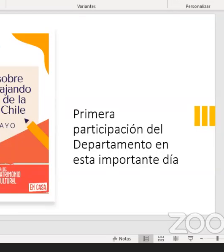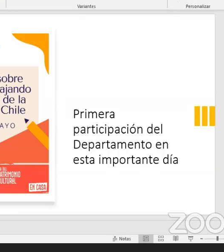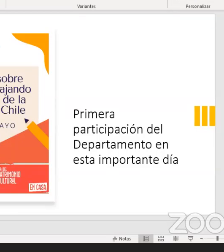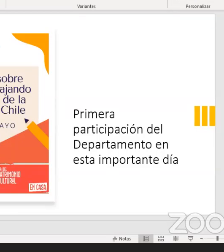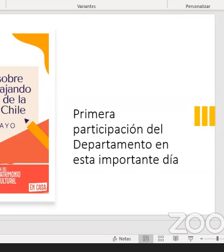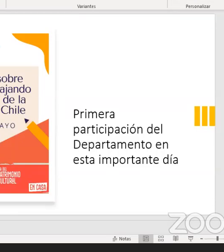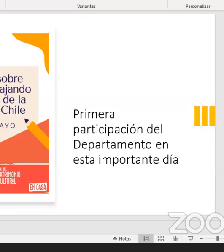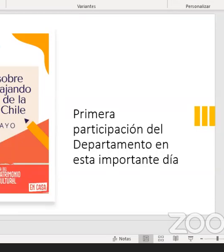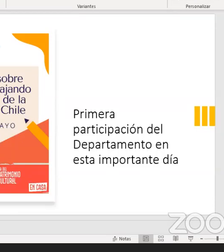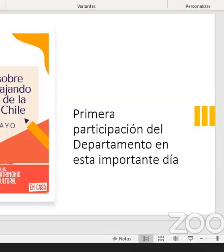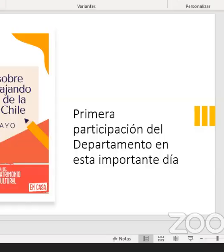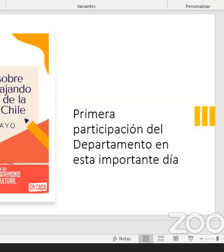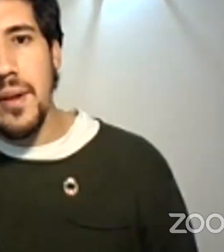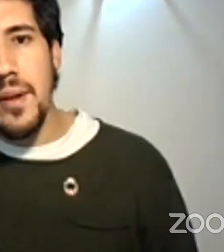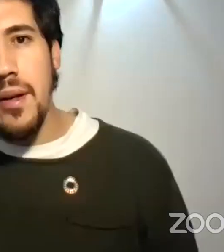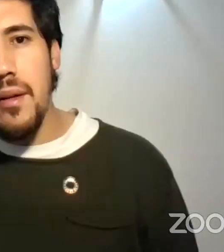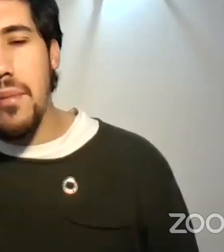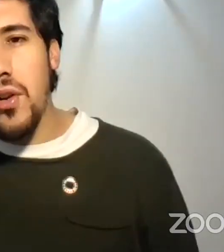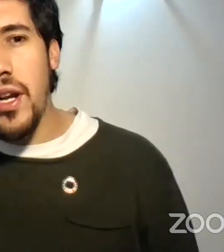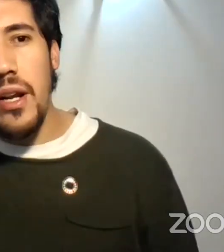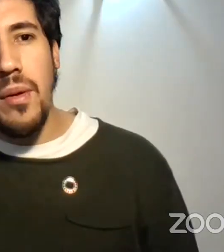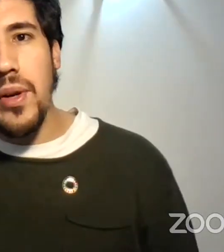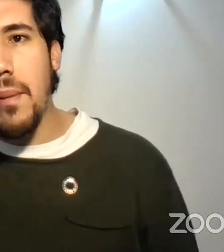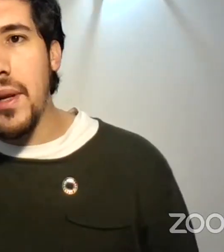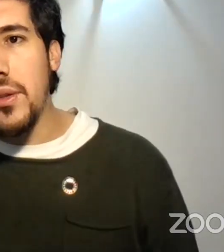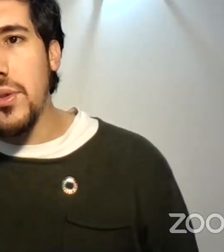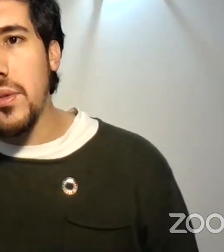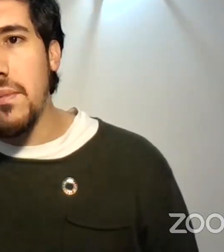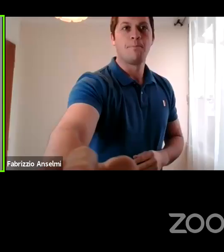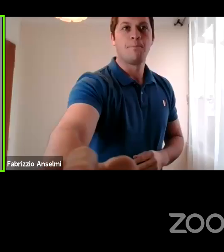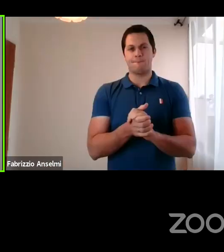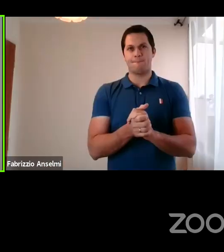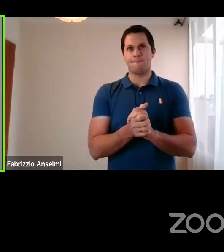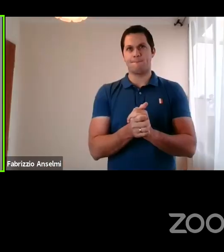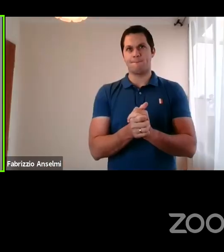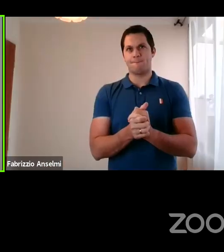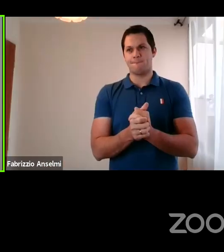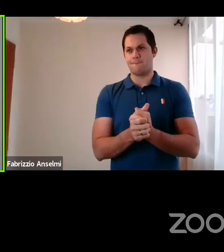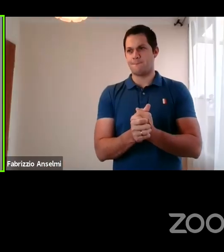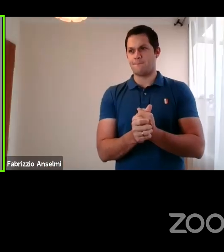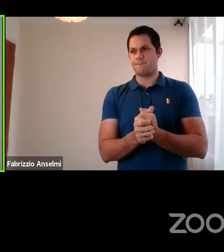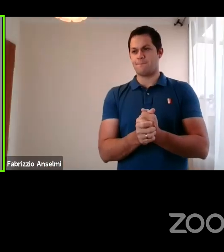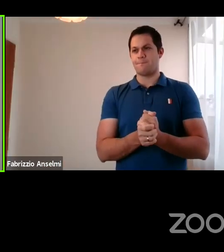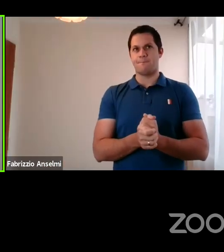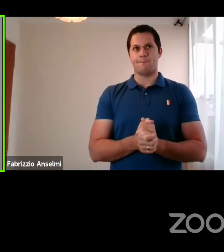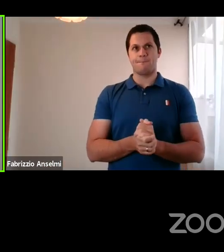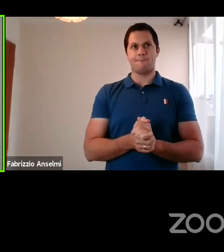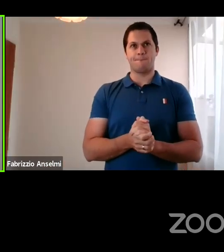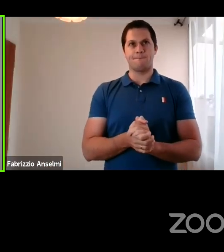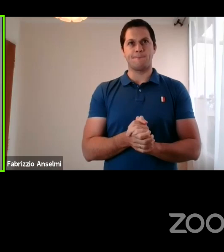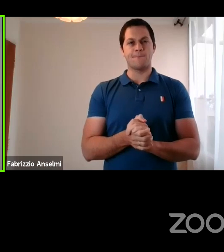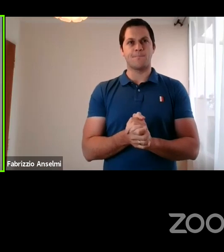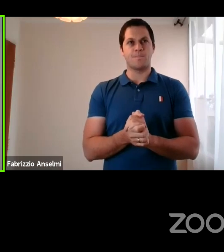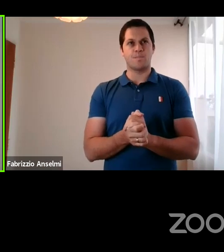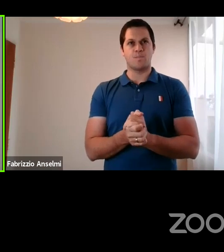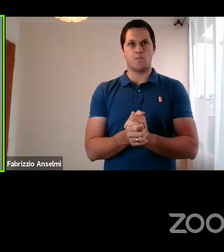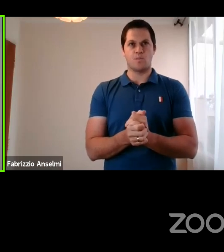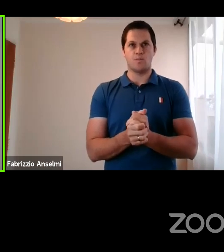Se nos falló este problemita, pero ya la vamos a ir explicando. Nuestra galería, ahí sí.